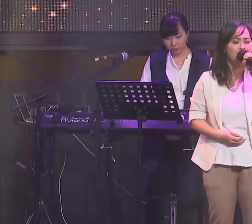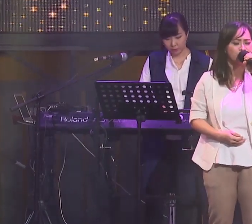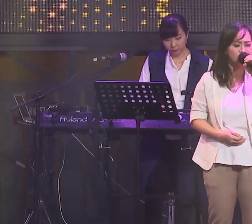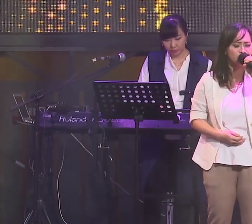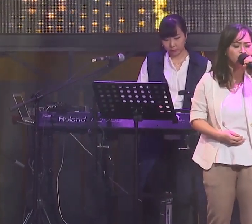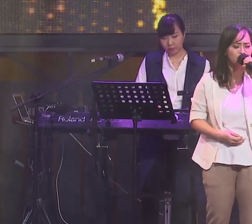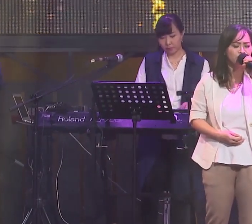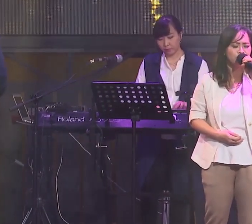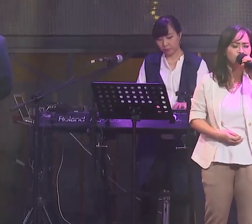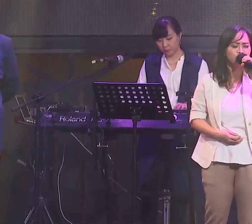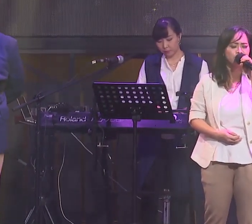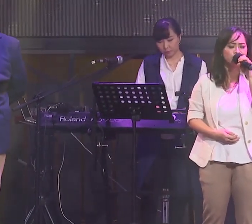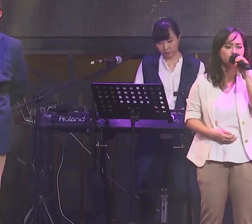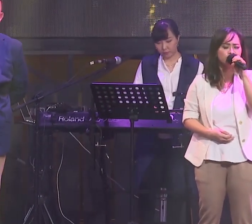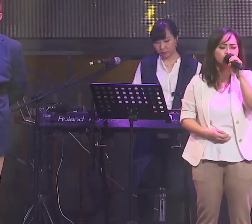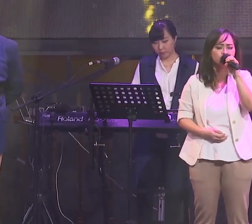sukacitaku.